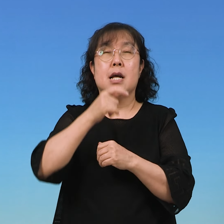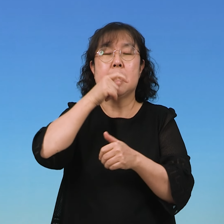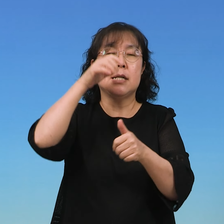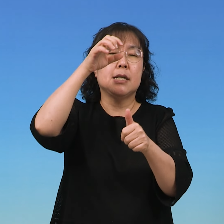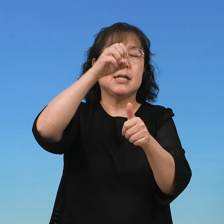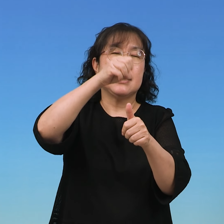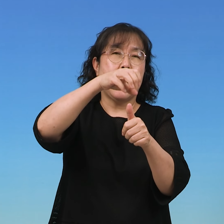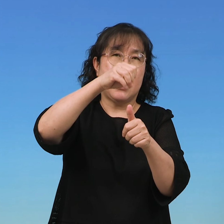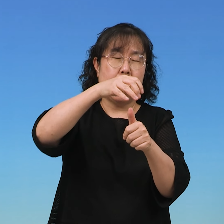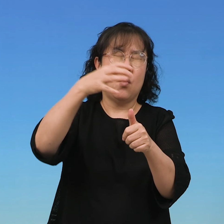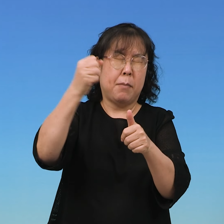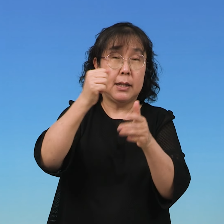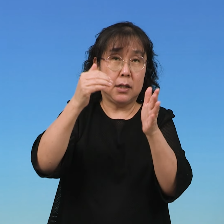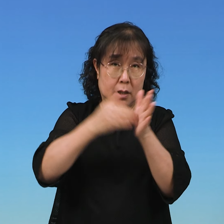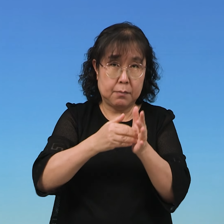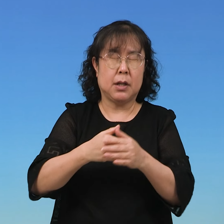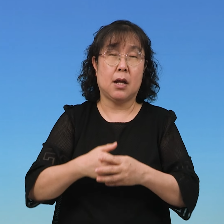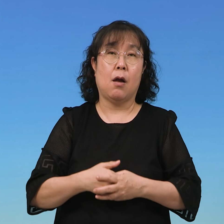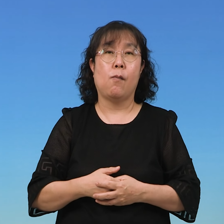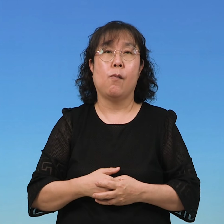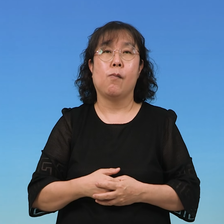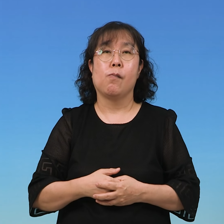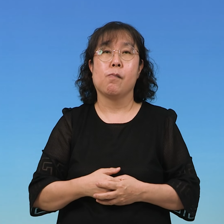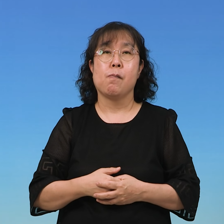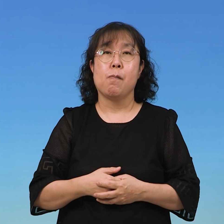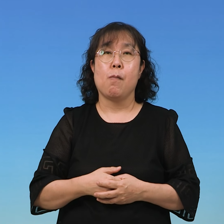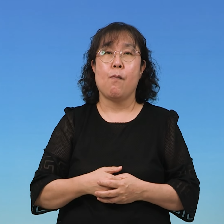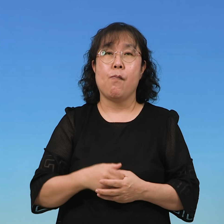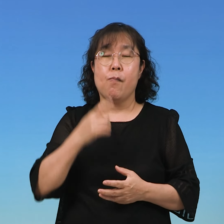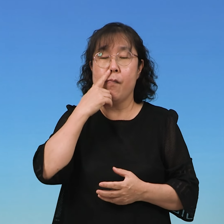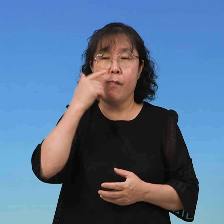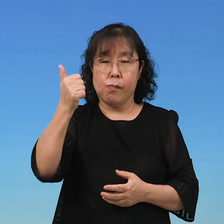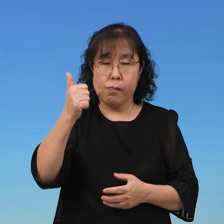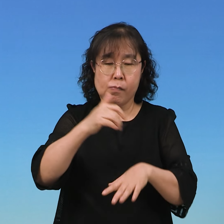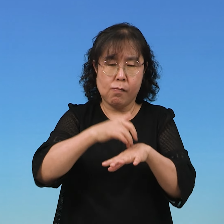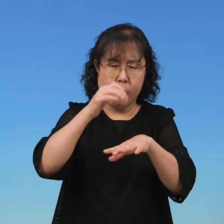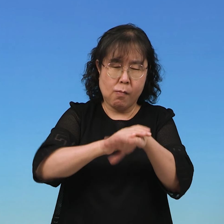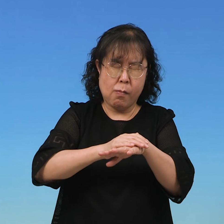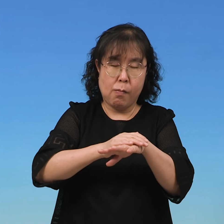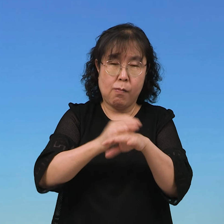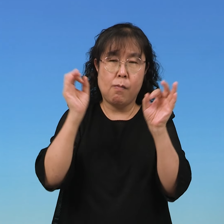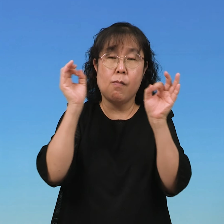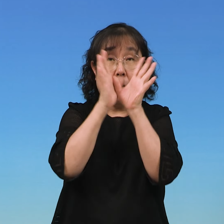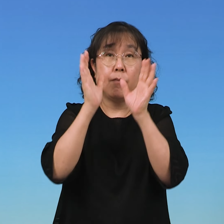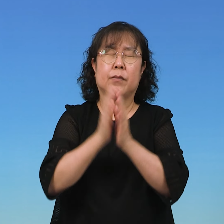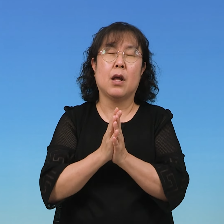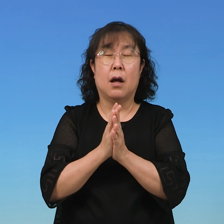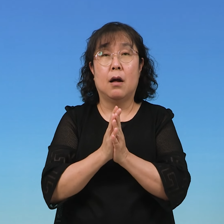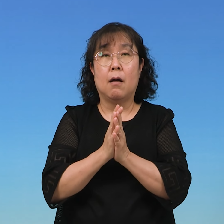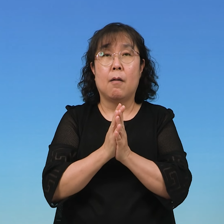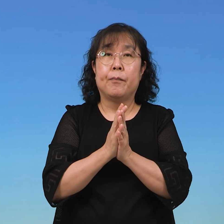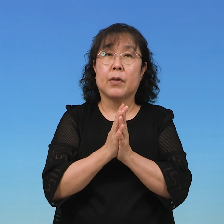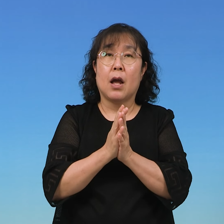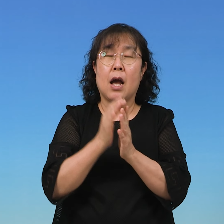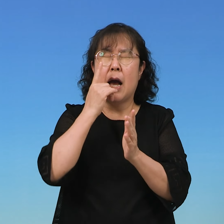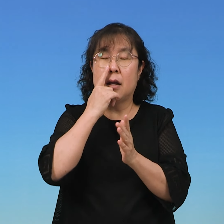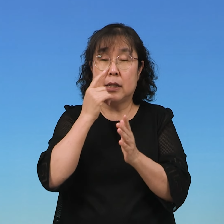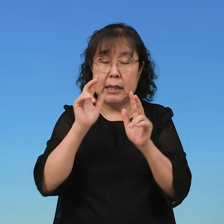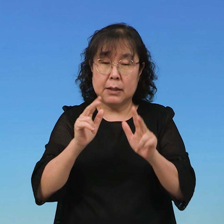고쳐주셨고요. 경제적으로 풍족했지만 정신적으로 항상 불안했던 예전보다 경제적으로 조금